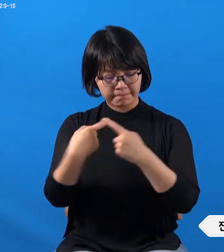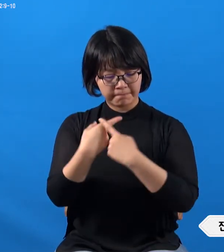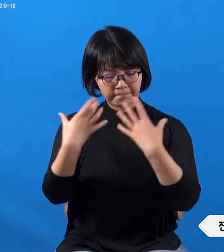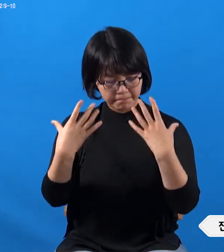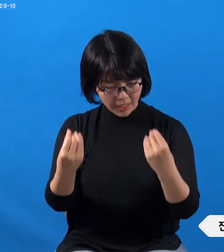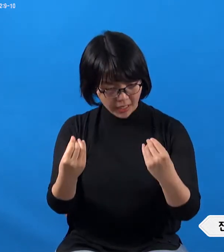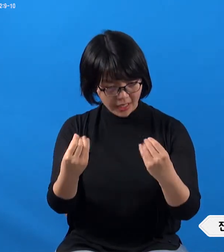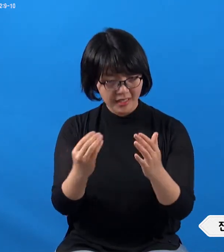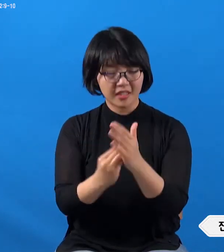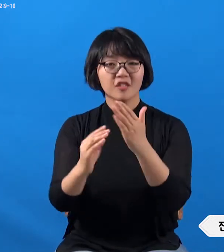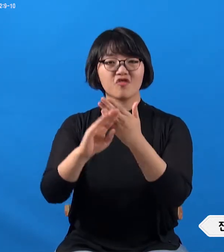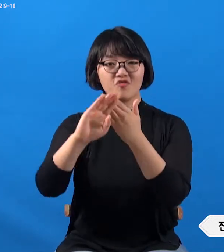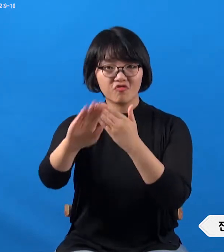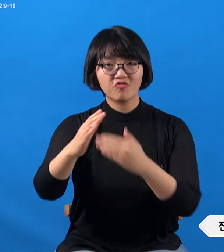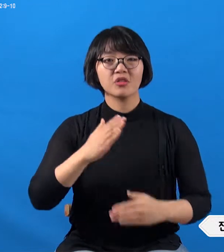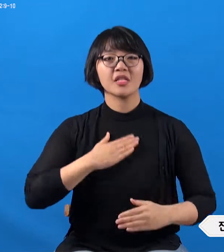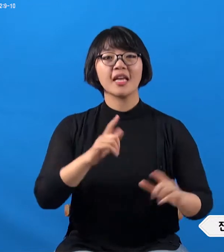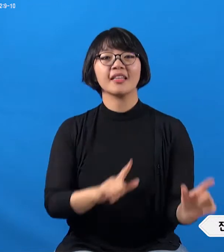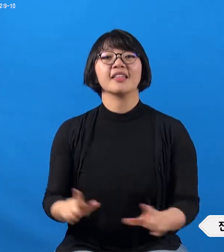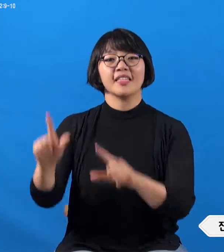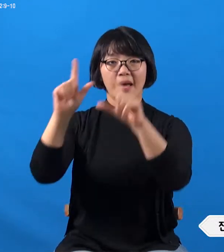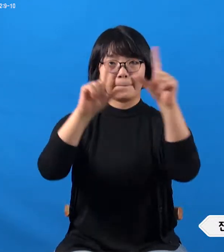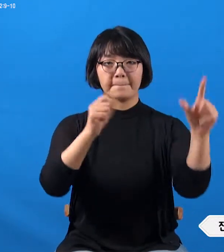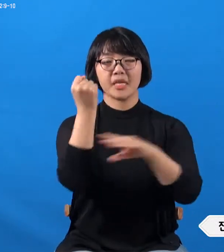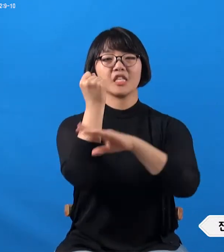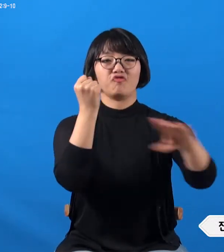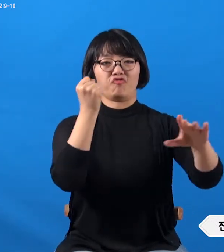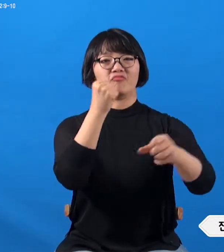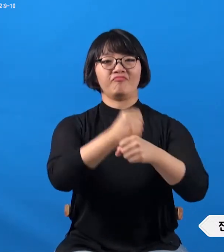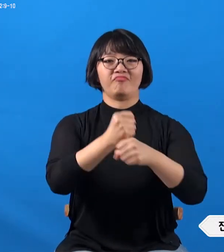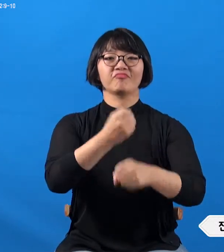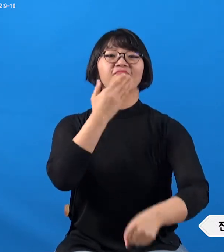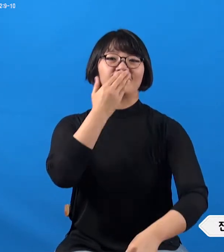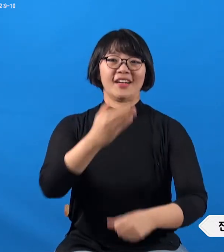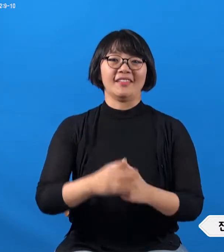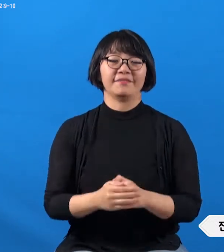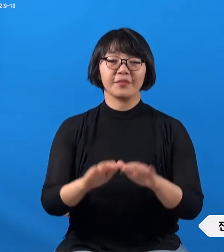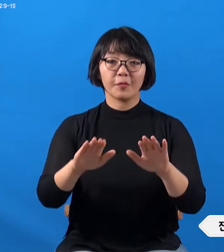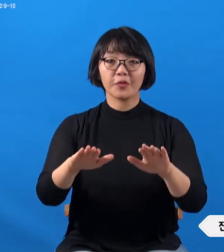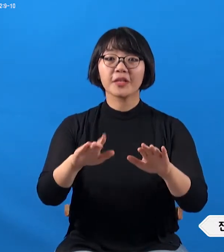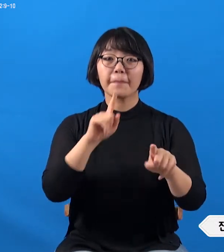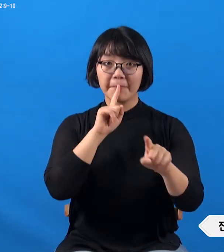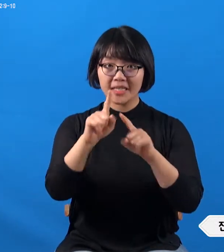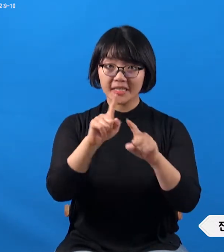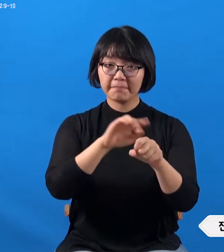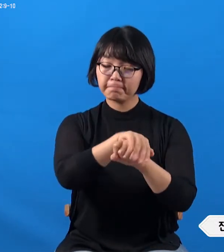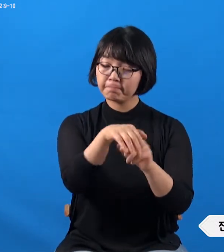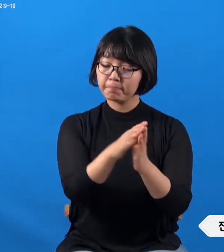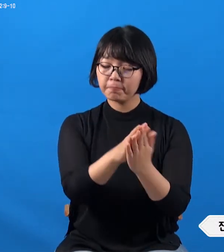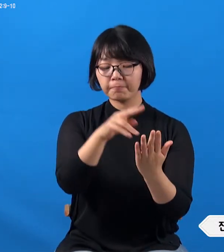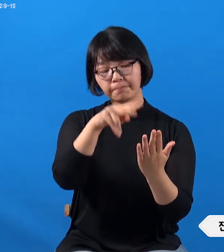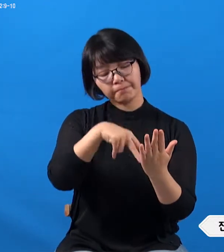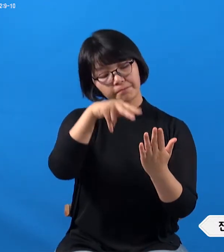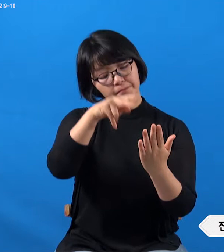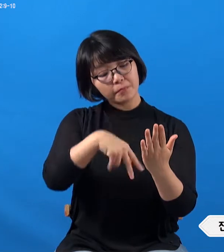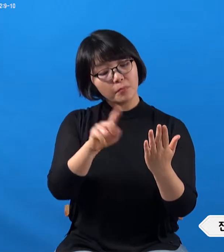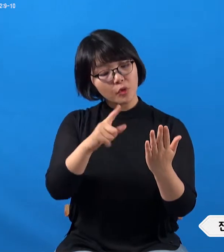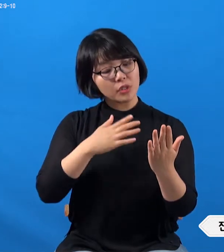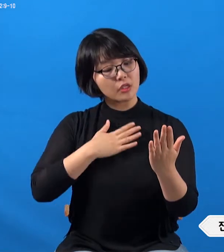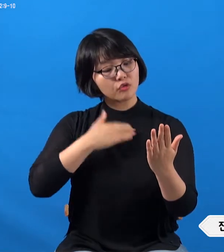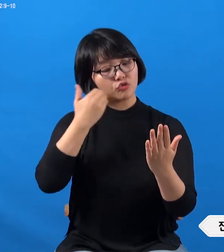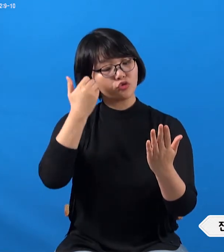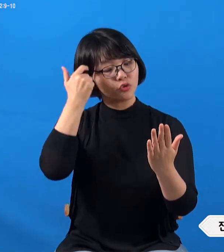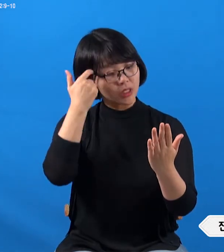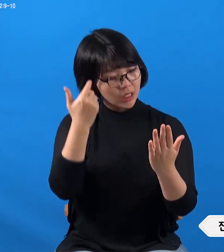우리는 우리의 삶의 중요한 기준을 갖게 됩니다. 오늘 성경은 그래서 우리에게 나는